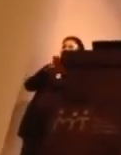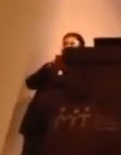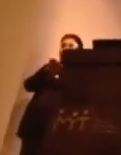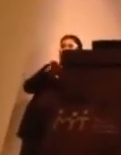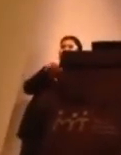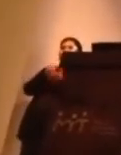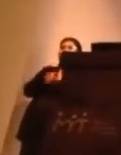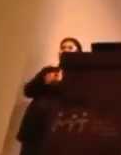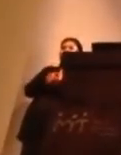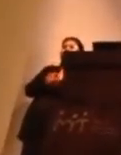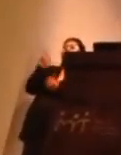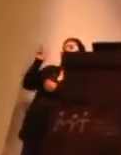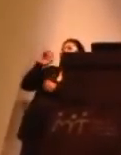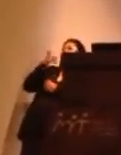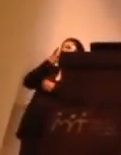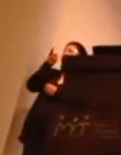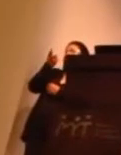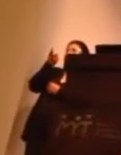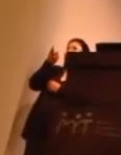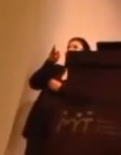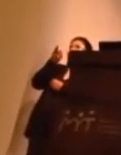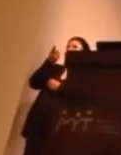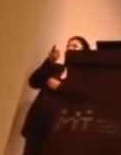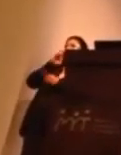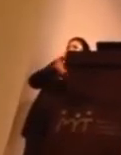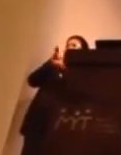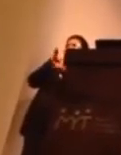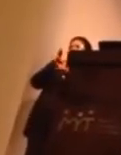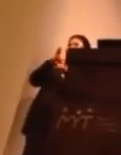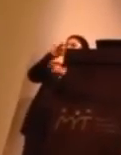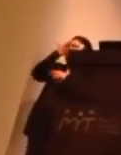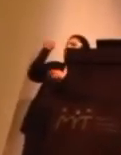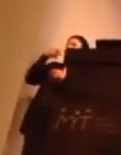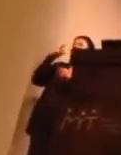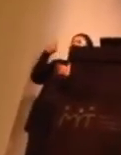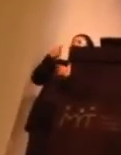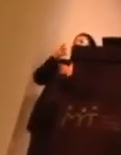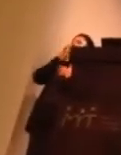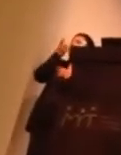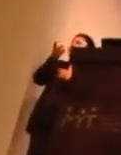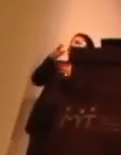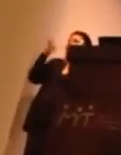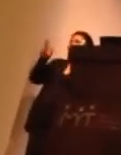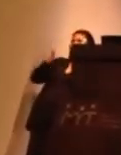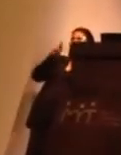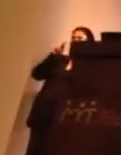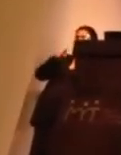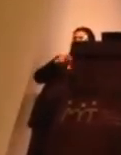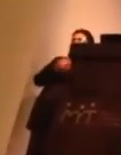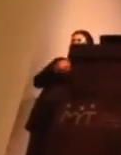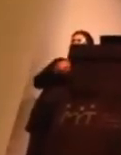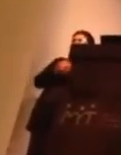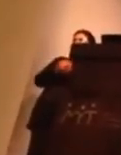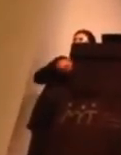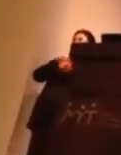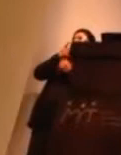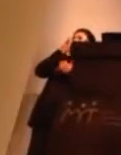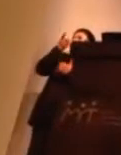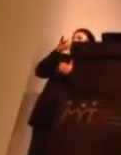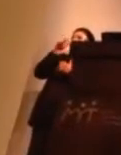o todavía les está terminando de hacer la pregunta y ya te están respondiendo y no saben ni de qué estás hablando, te contestan otra